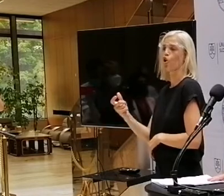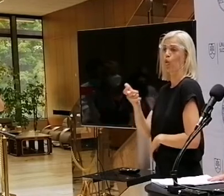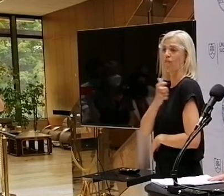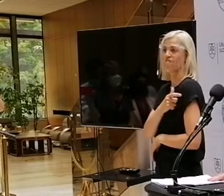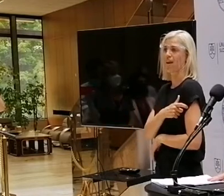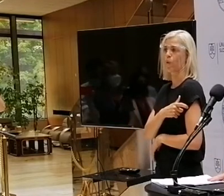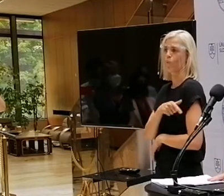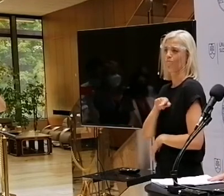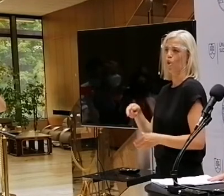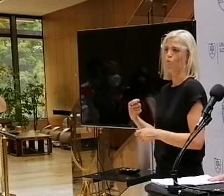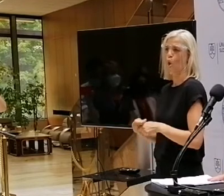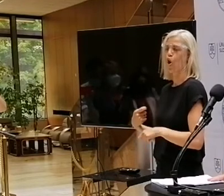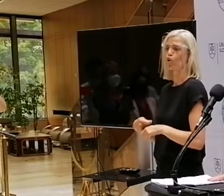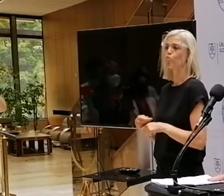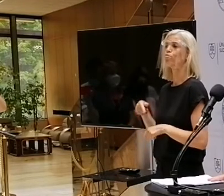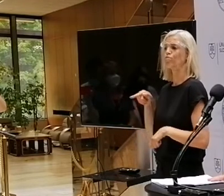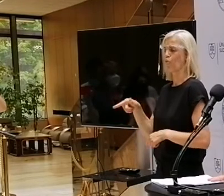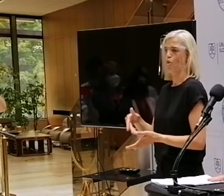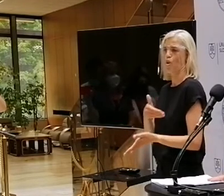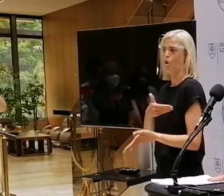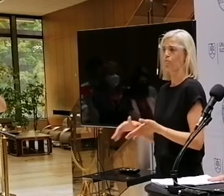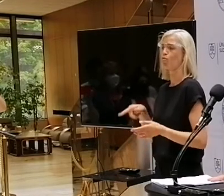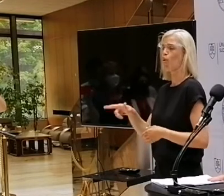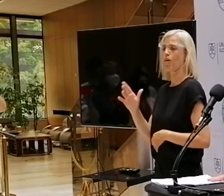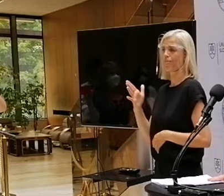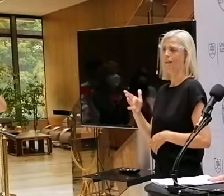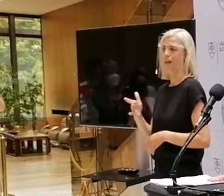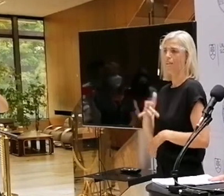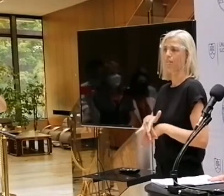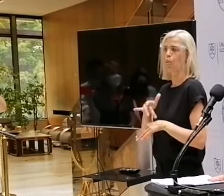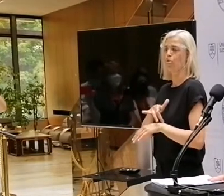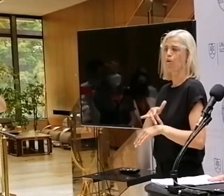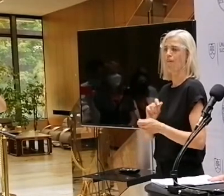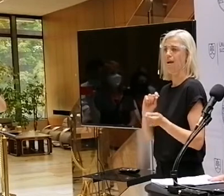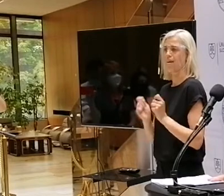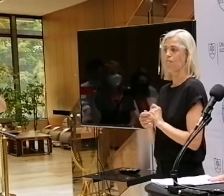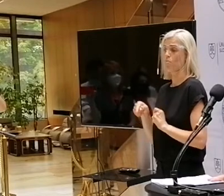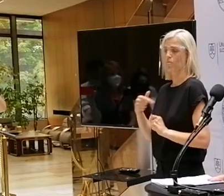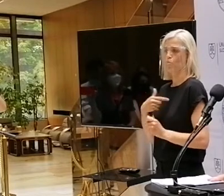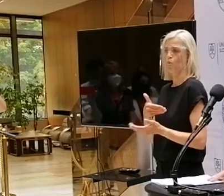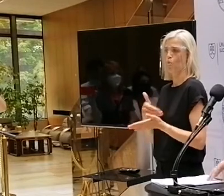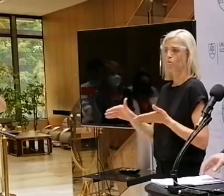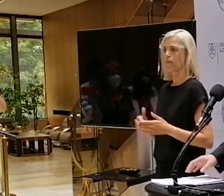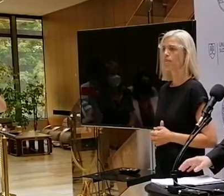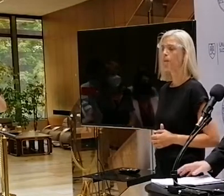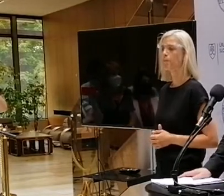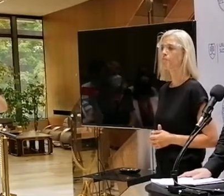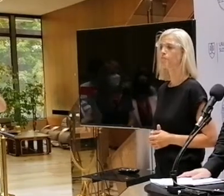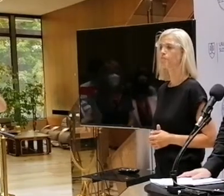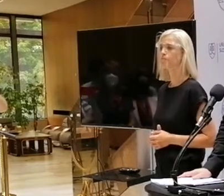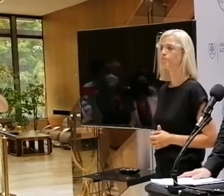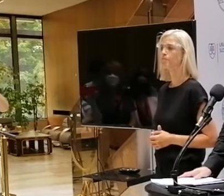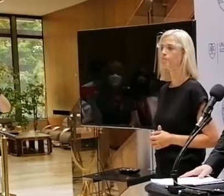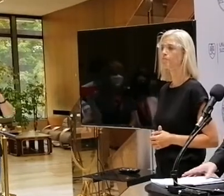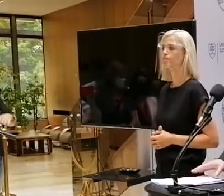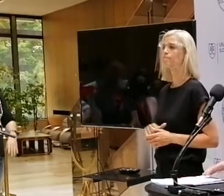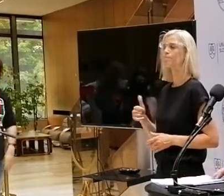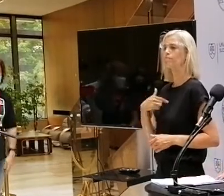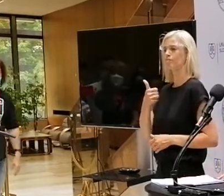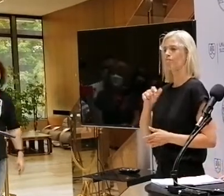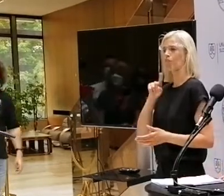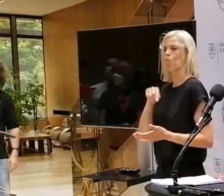ktorom sa ide do dôchodku. To odmietam, to nie je dôchodková reforma. Toto odmietam. Pán minister, ak môžem ešte